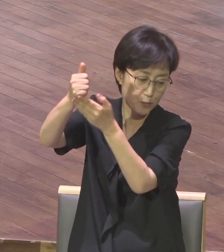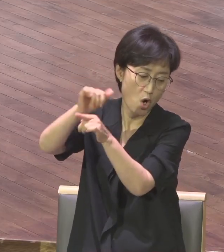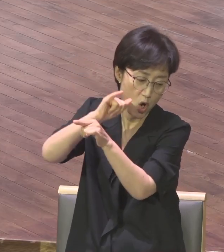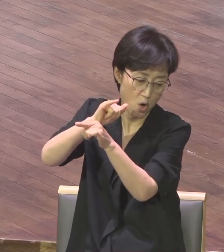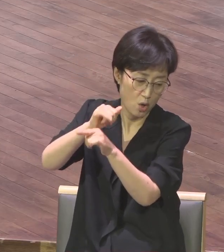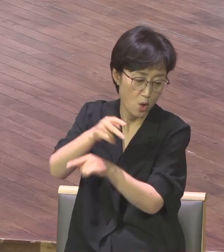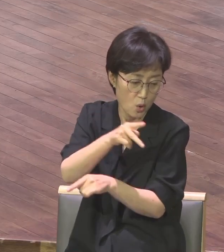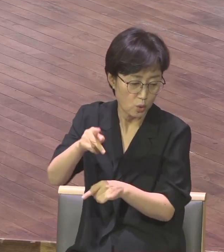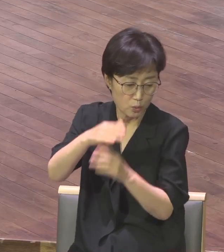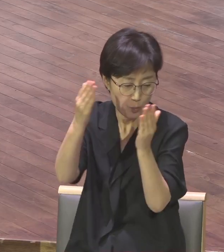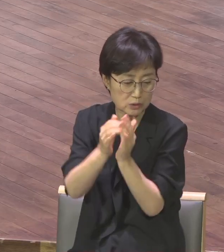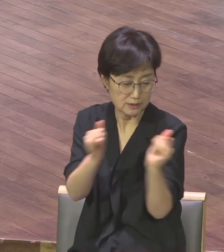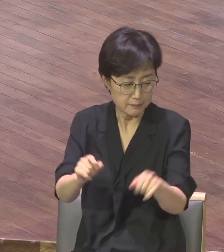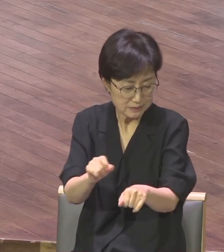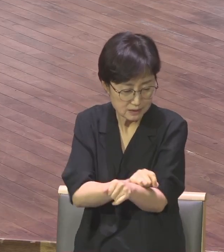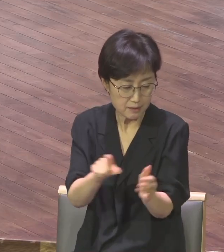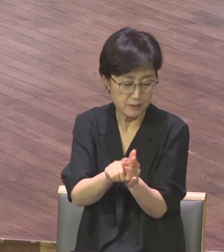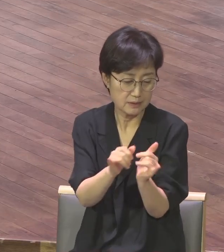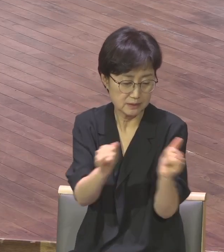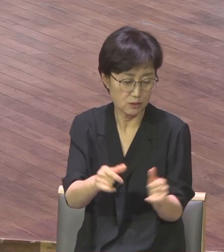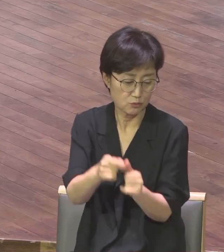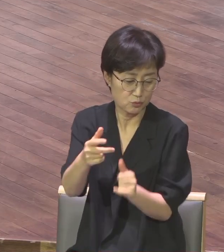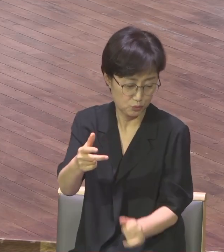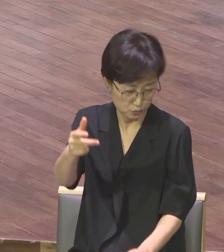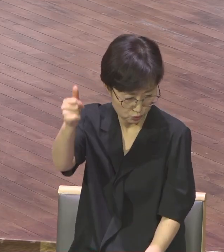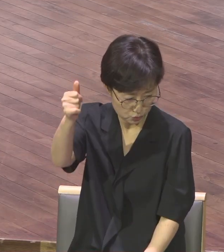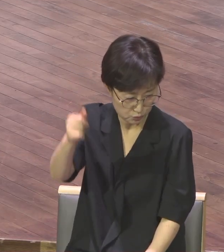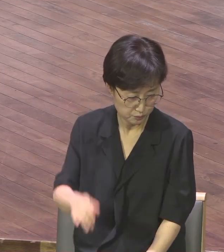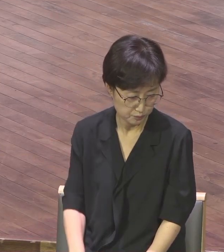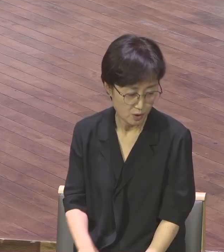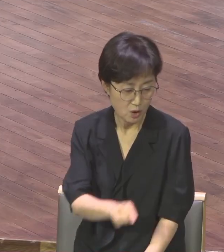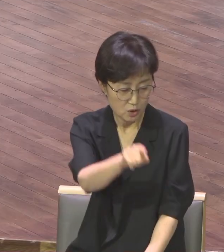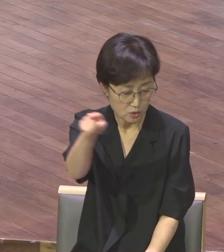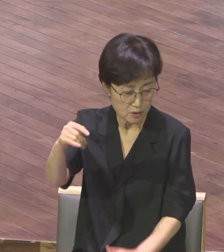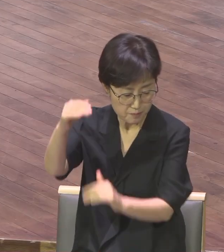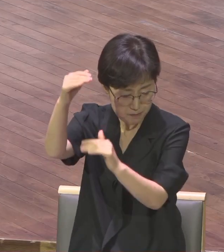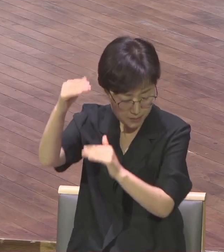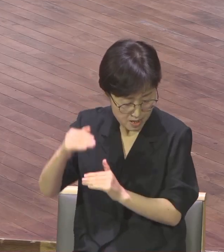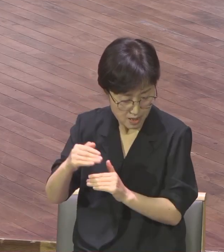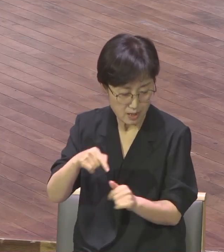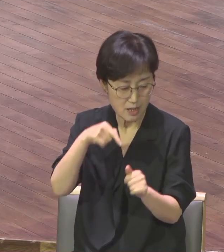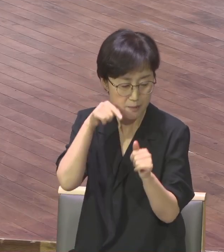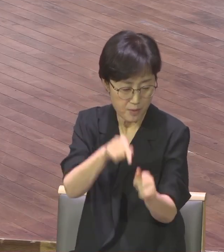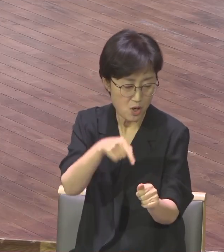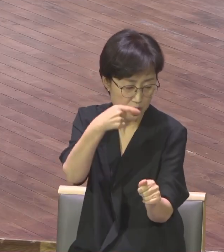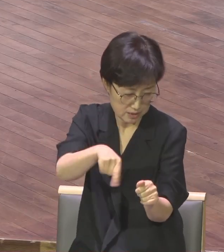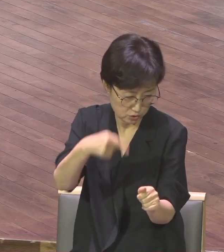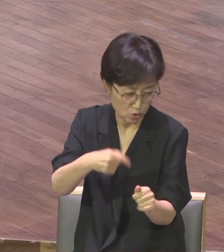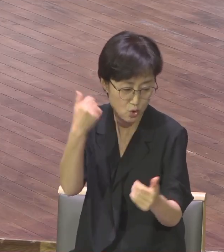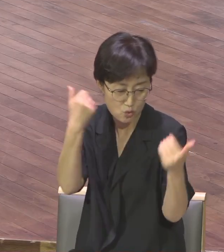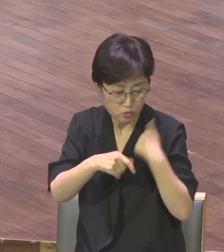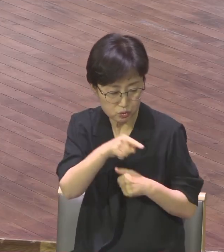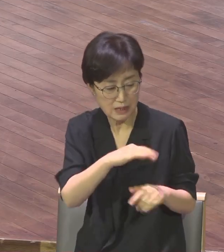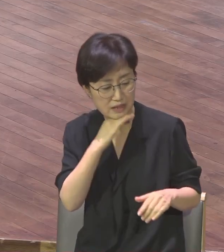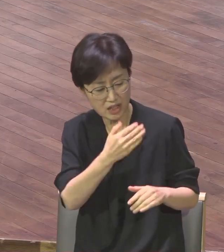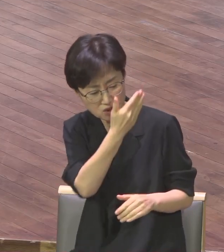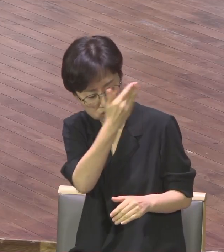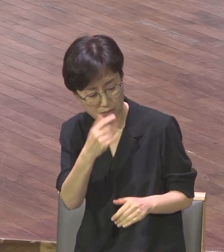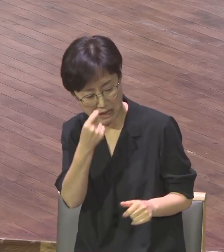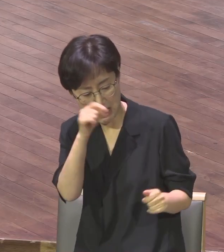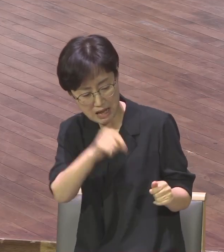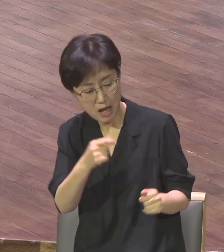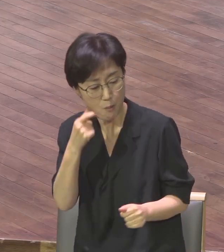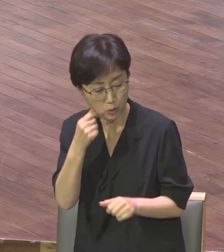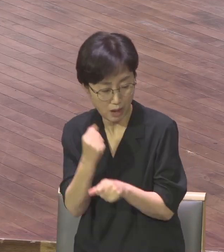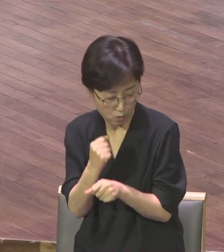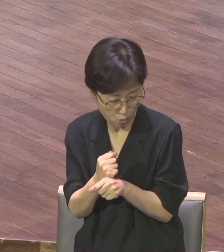두미니 곧 모든 사람 특히 믿는 자들의 구주시라. 너는 이것들을 명하고 가르치라. 누구든지 내 연소함을